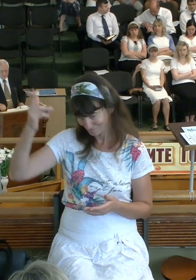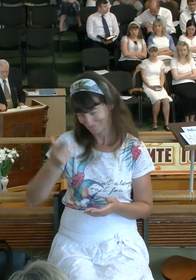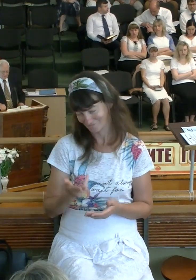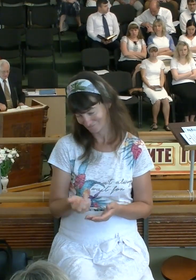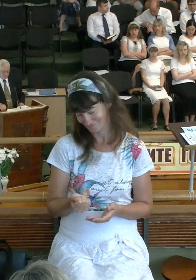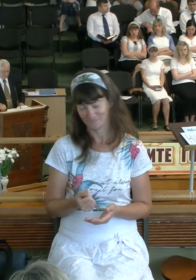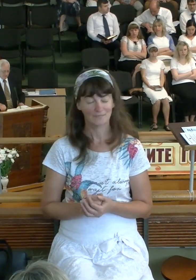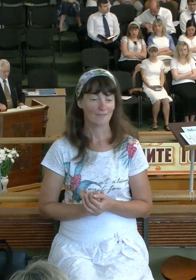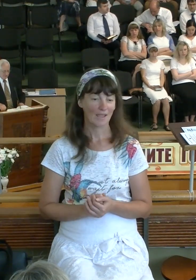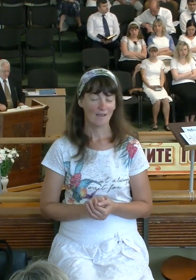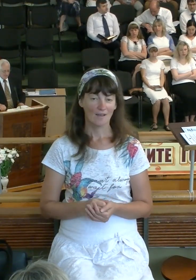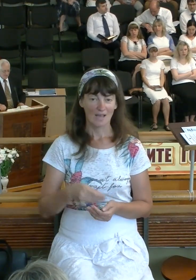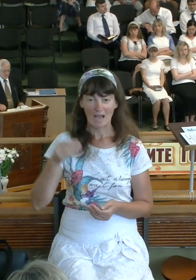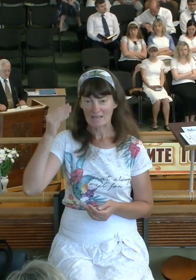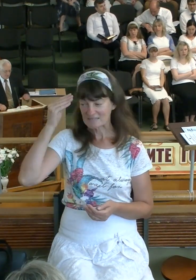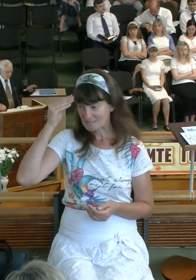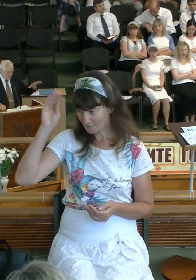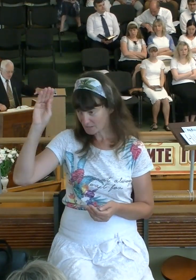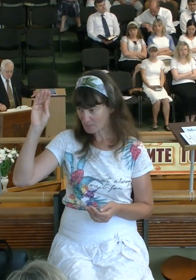Современное общество,